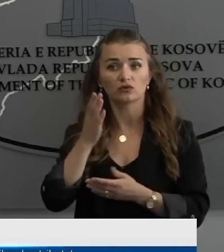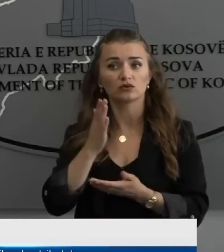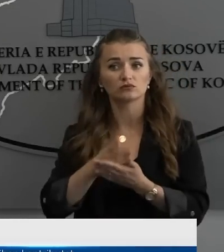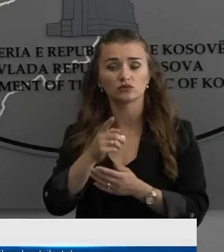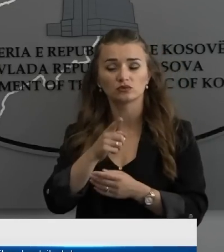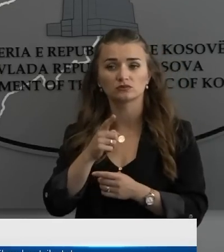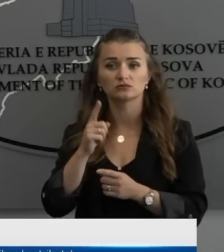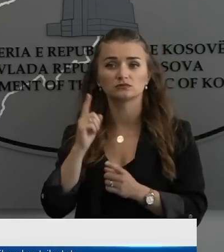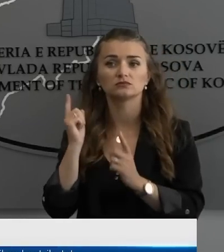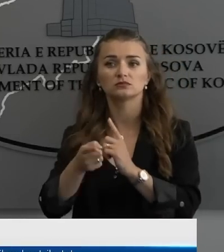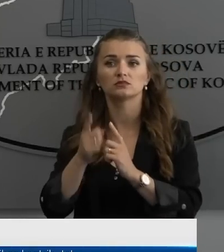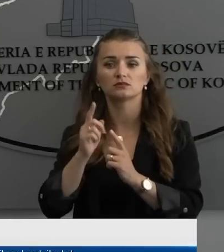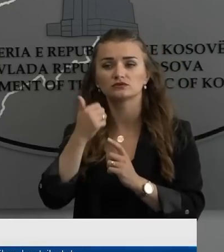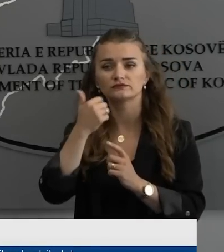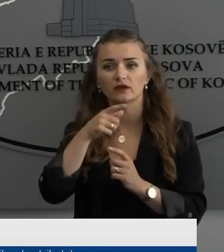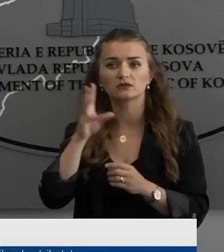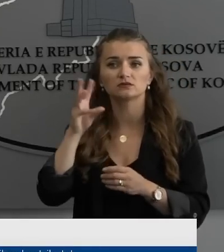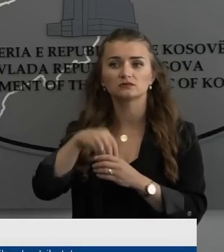bartur armatim.